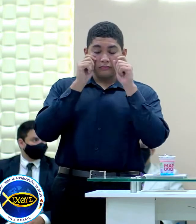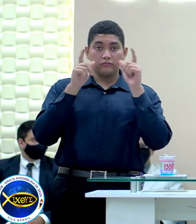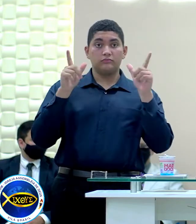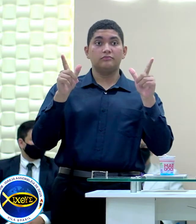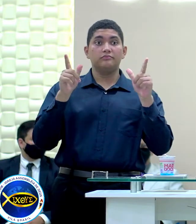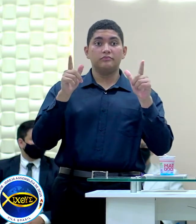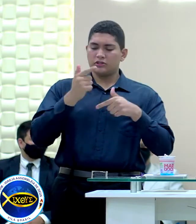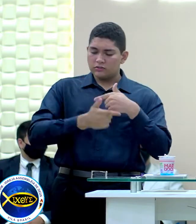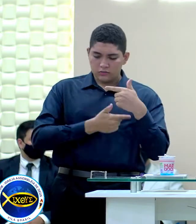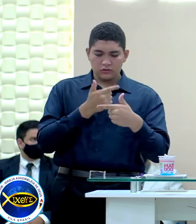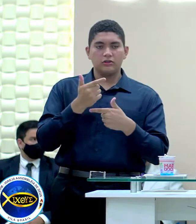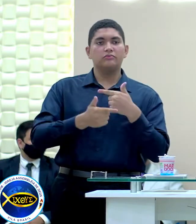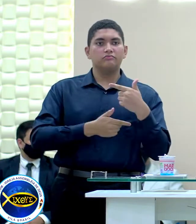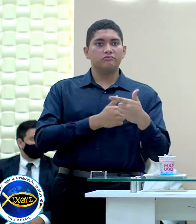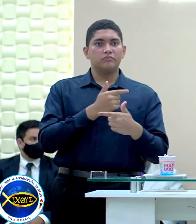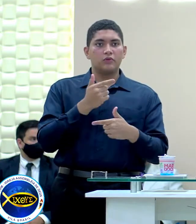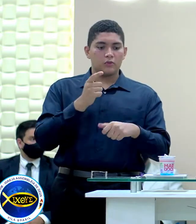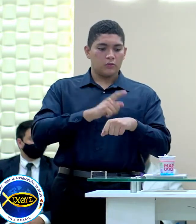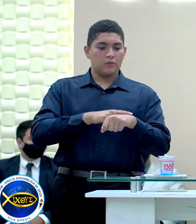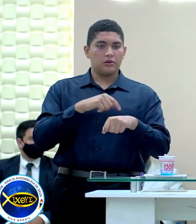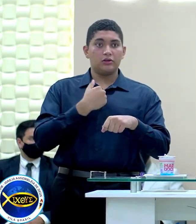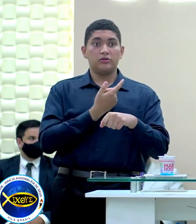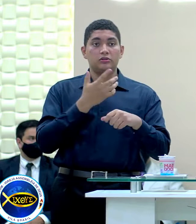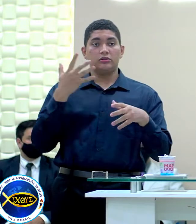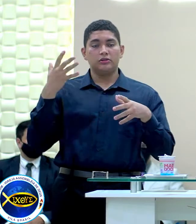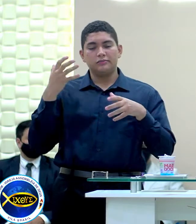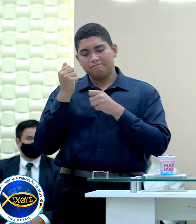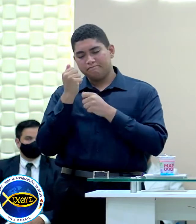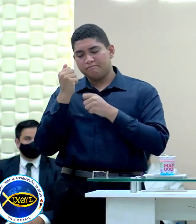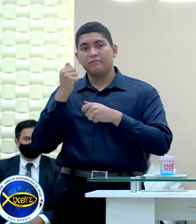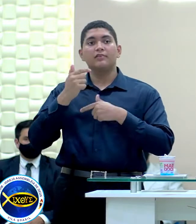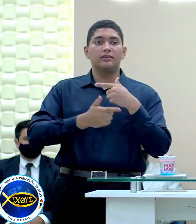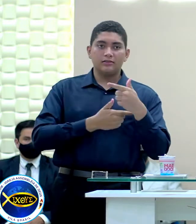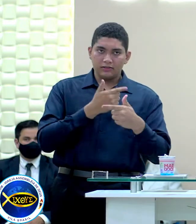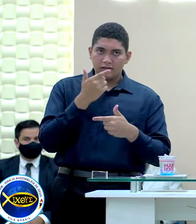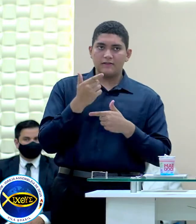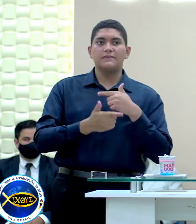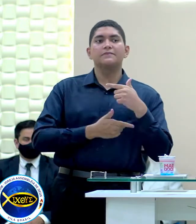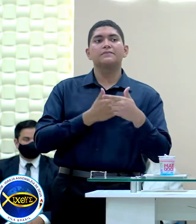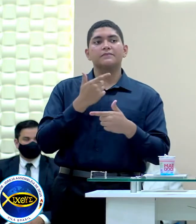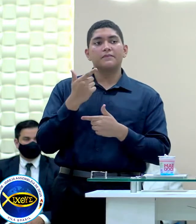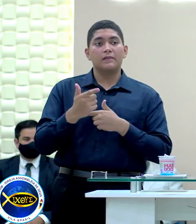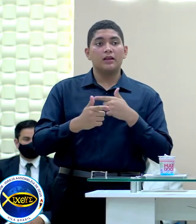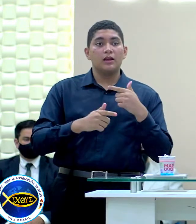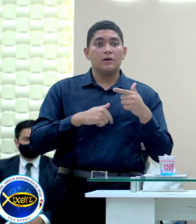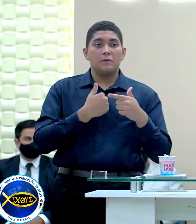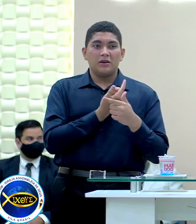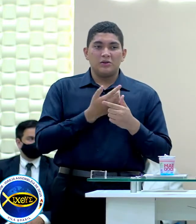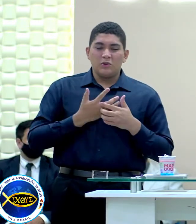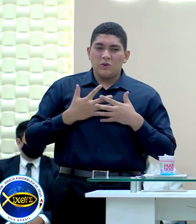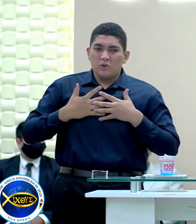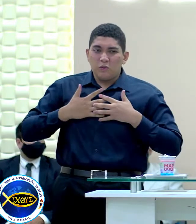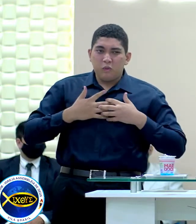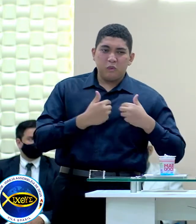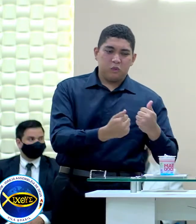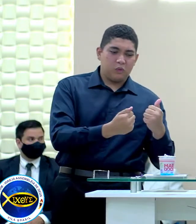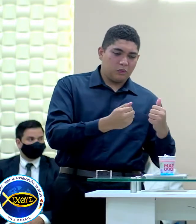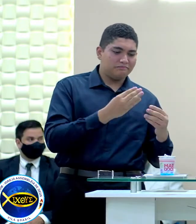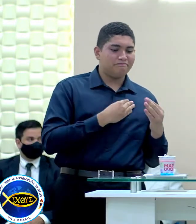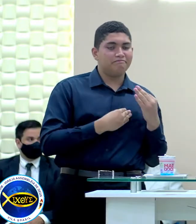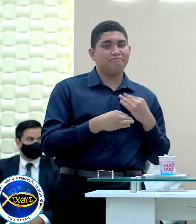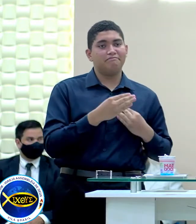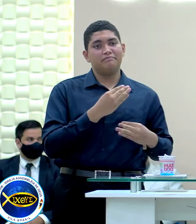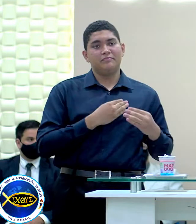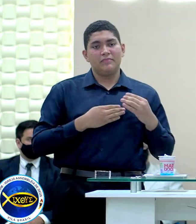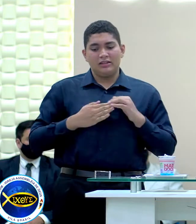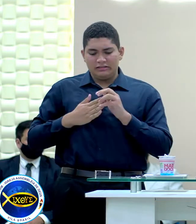estão lutando. Quando nós estamos dormindo, eles estão lutando para nos arrastar para o pecado, para nos